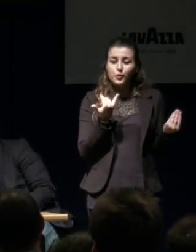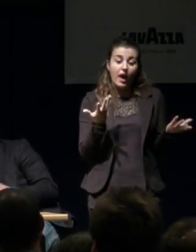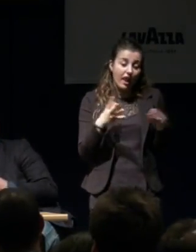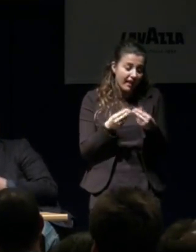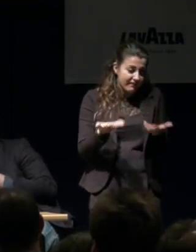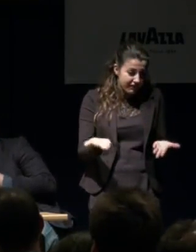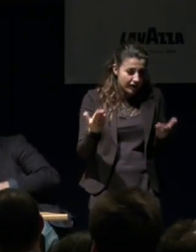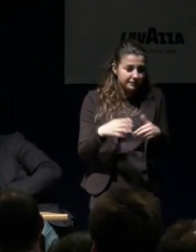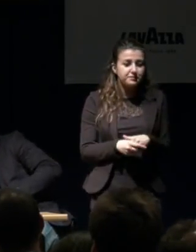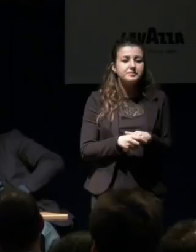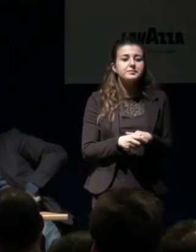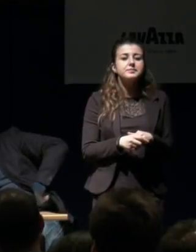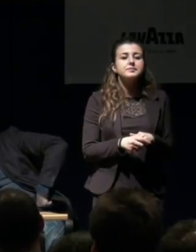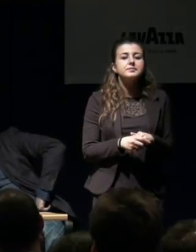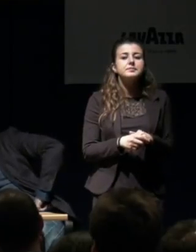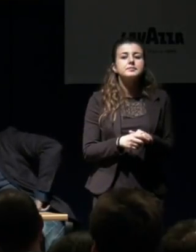e